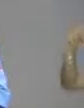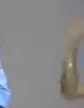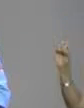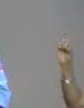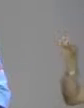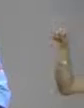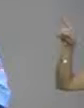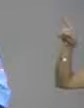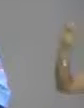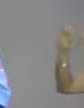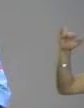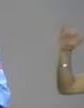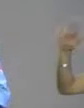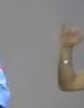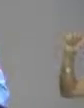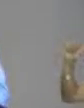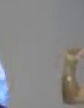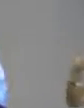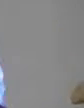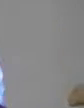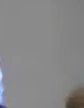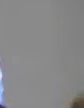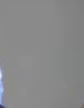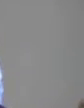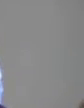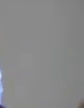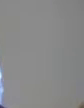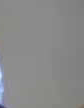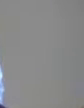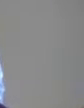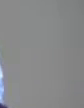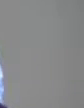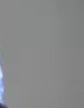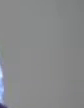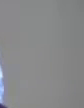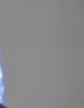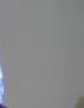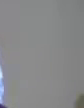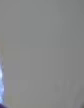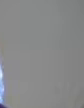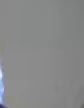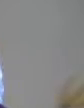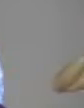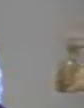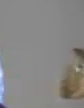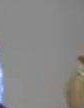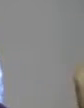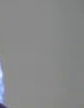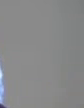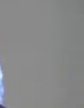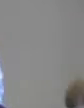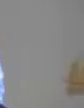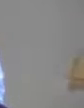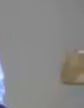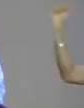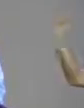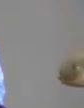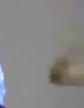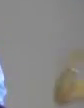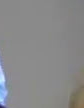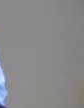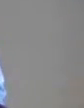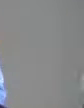Ginebra, Suiza, que es un especialista en salud materno y perinatal y monitoreo y evaluación